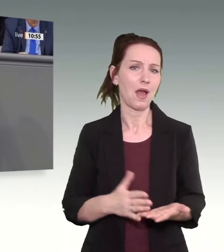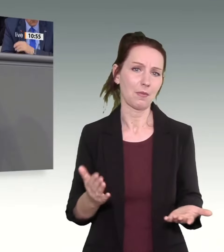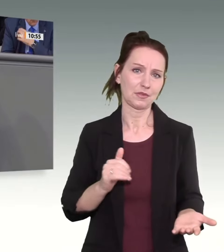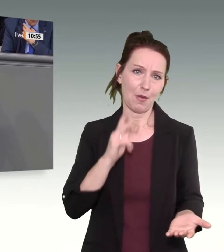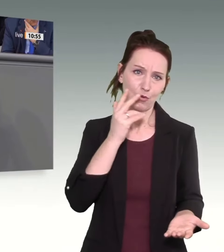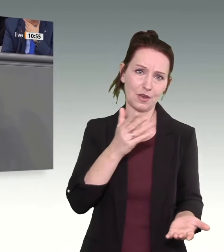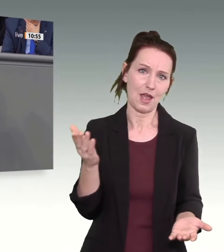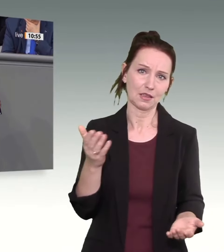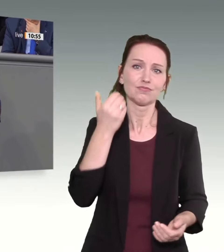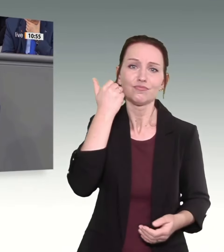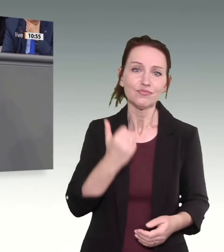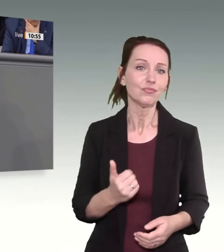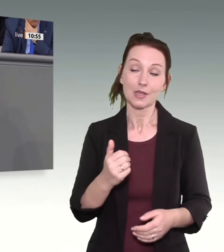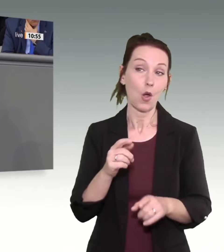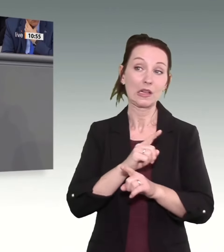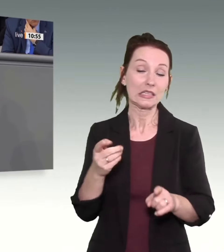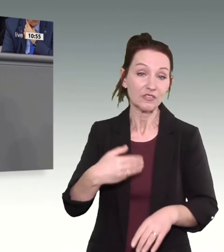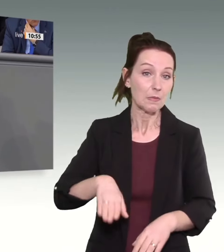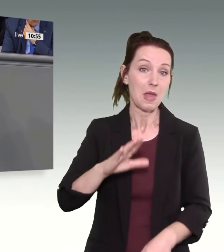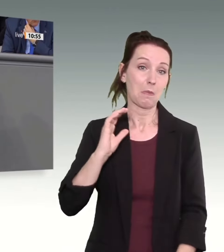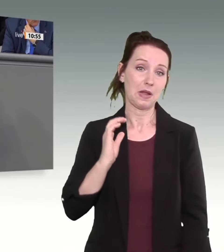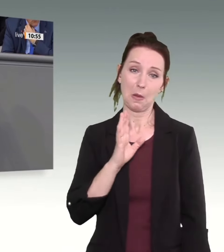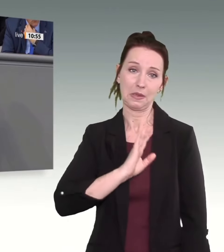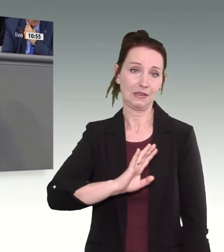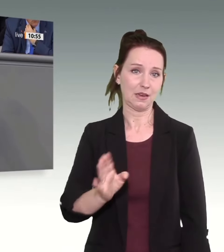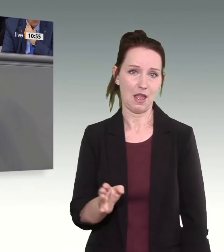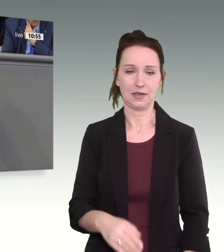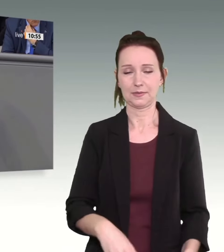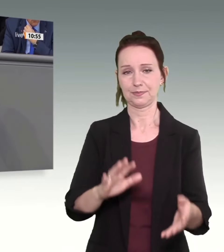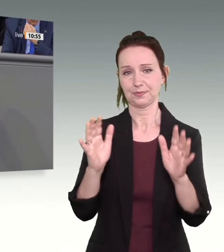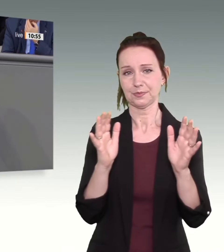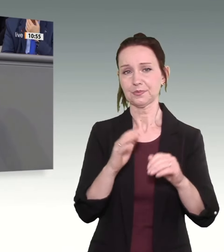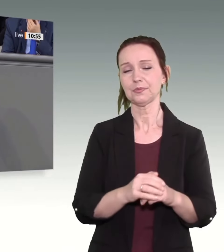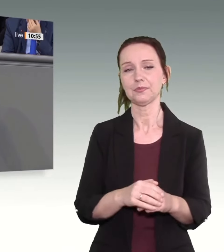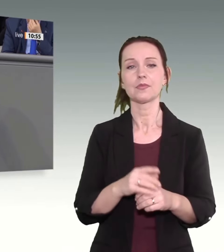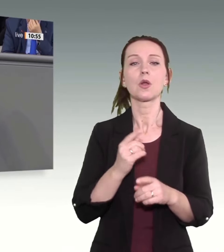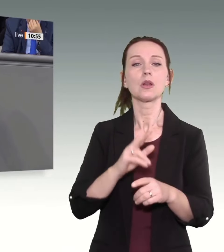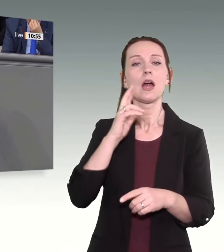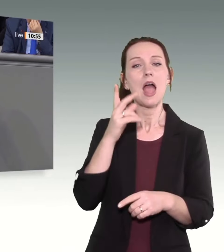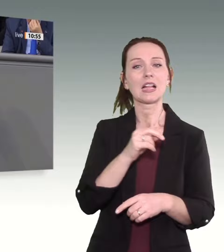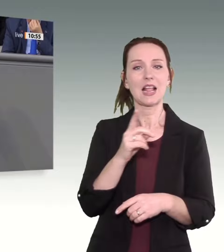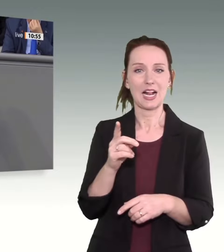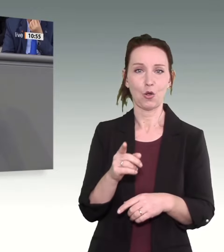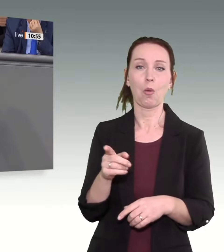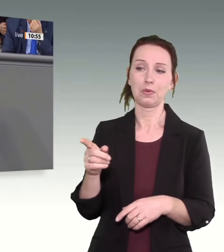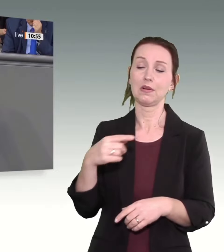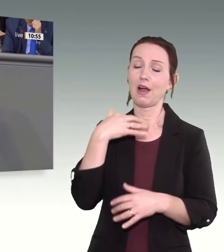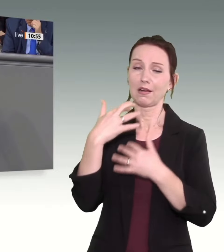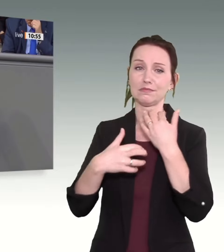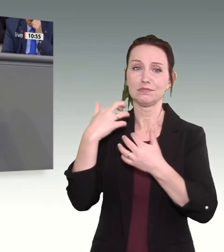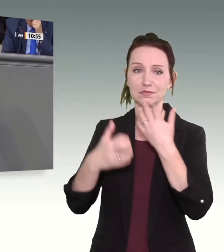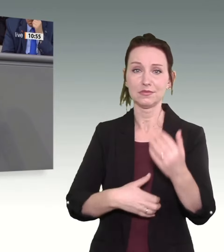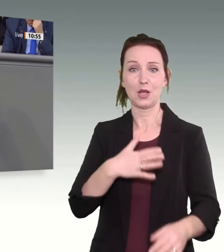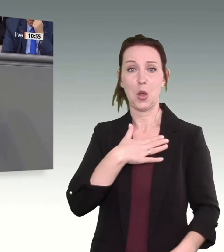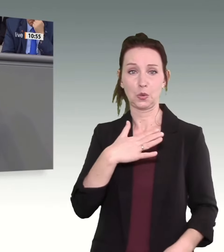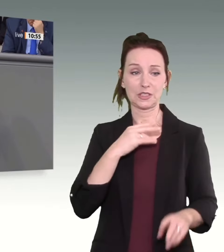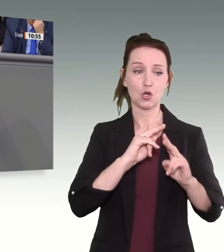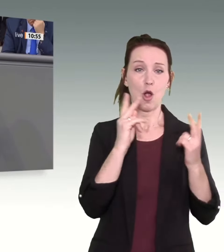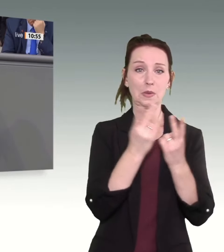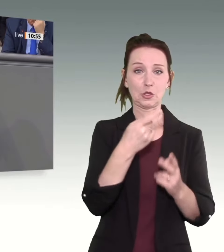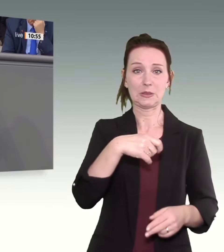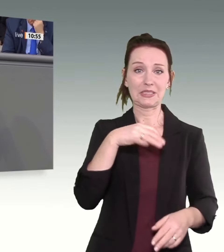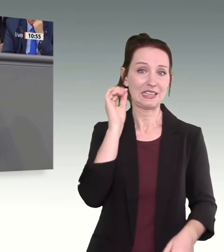von unserer Kommissionspräsidentin, dass sie schuld sei für die Verschärfung der Gebäude-Energieeffizienz-Konferenz. Wer